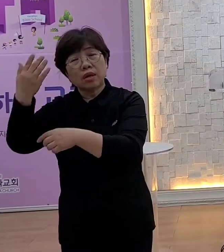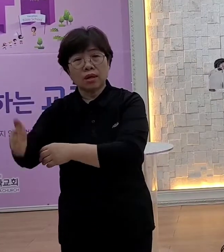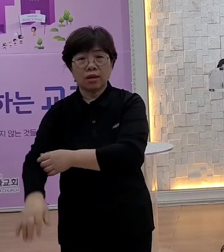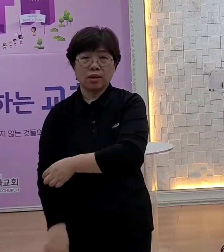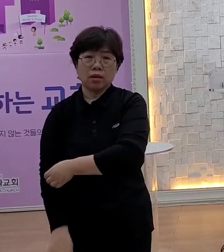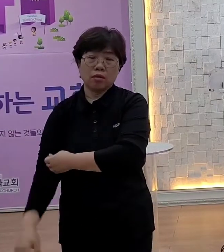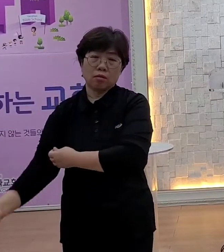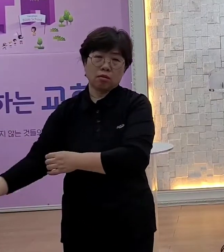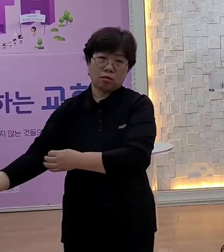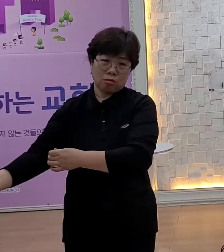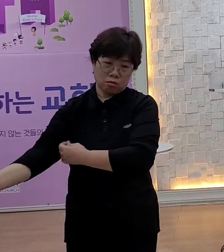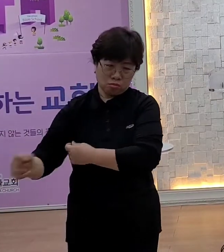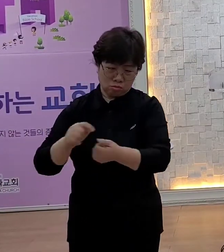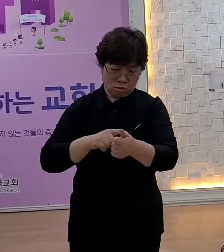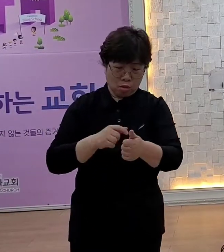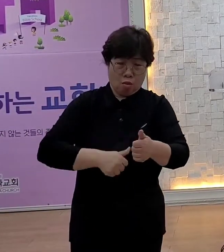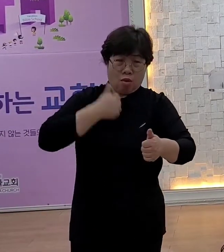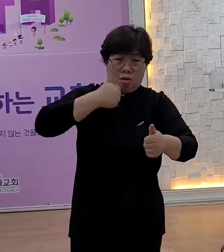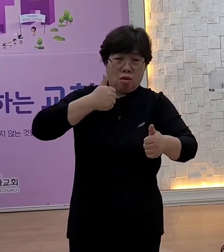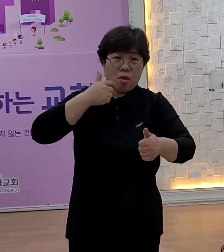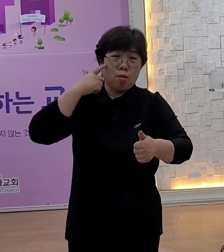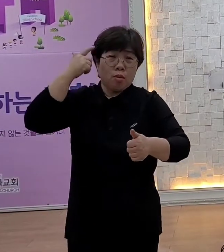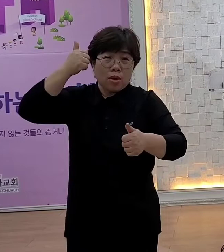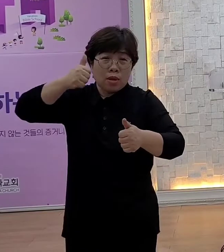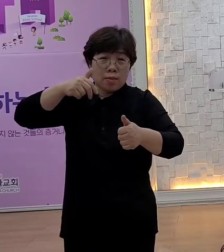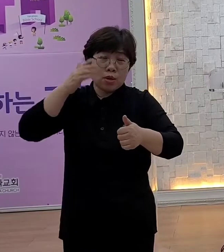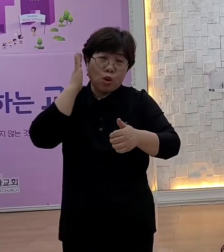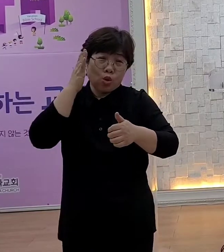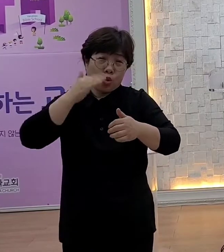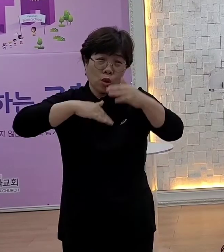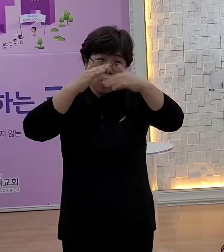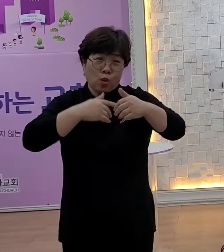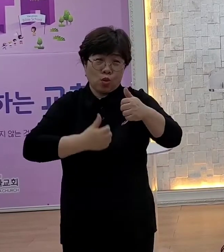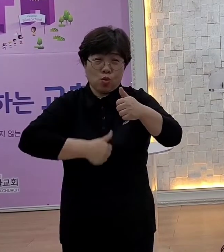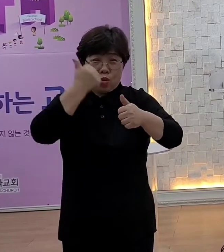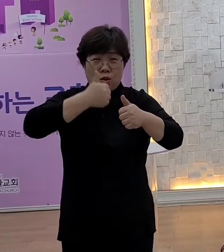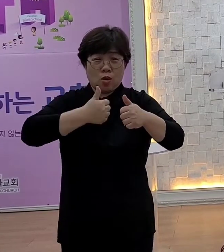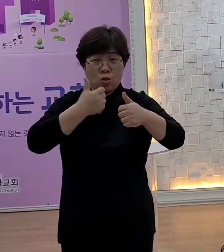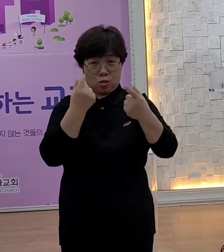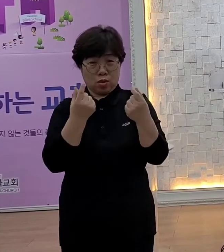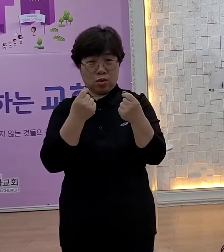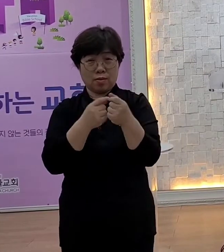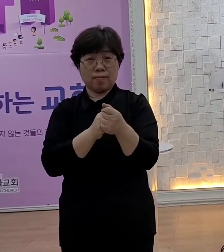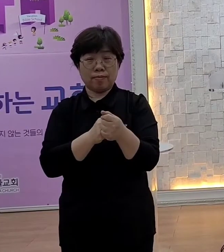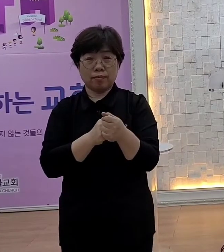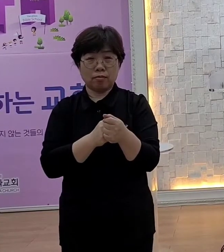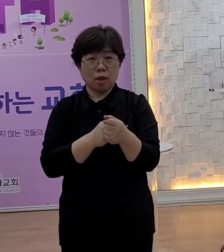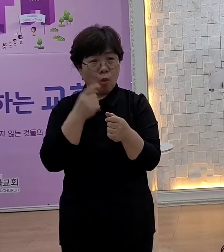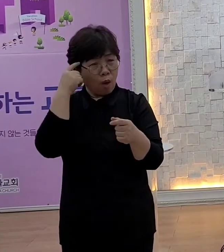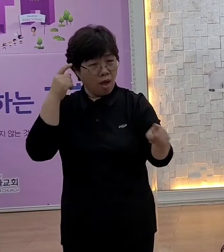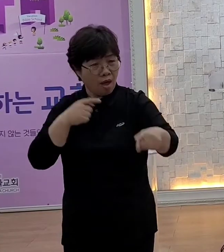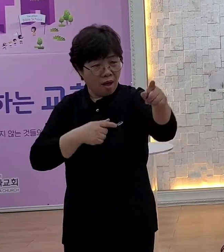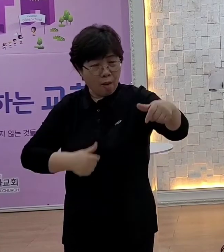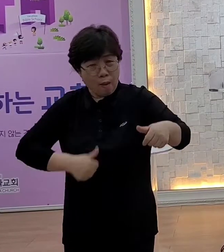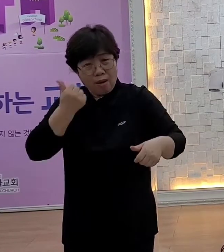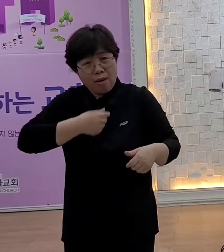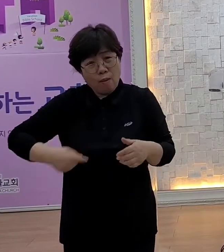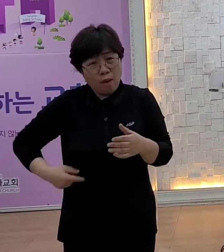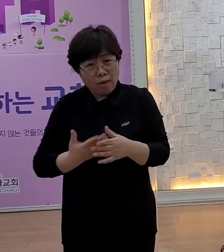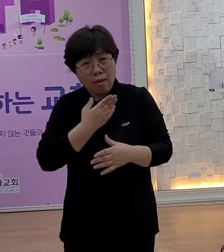돌이켰을까? 요나도 지금 노발대발 하잖아요. 제 마음과 똑같은 마음이에요. 이게 무슨 회개입니까? 이렇게 말하고